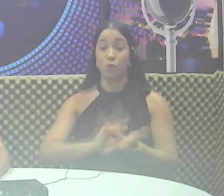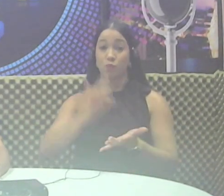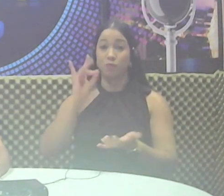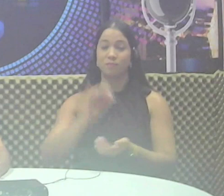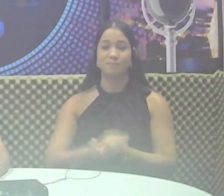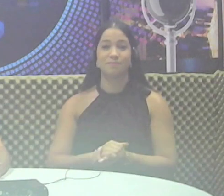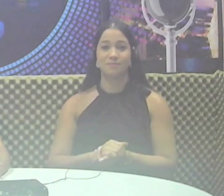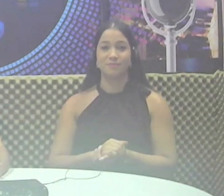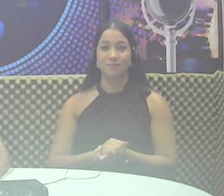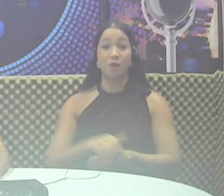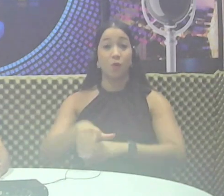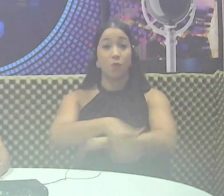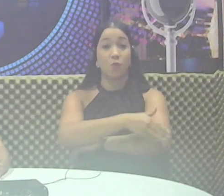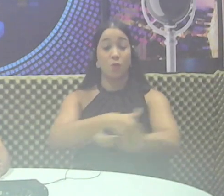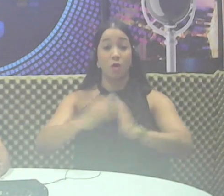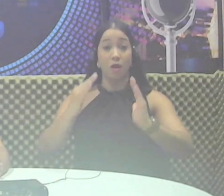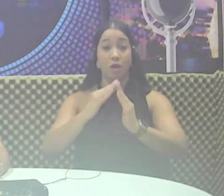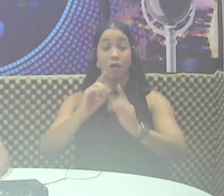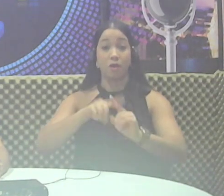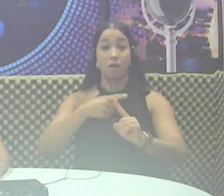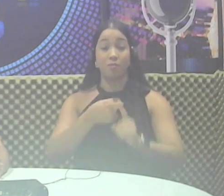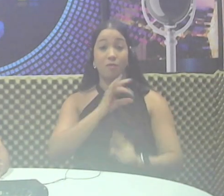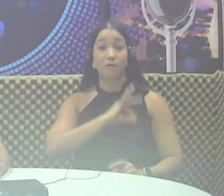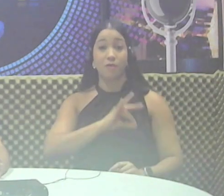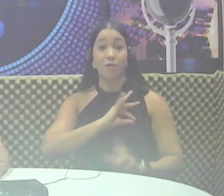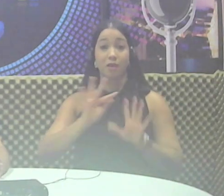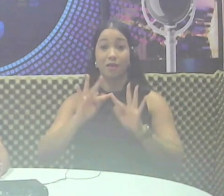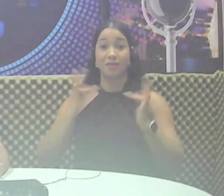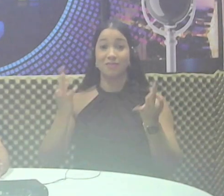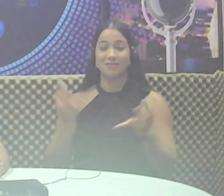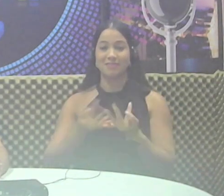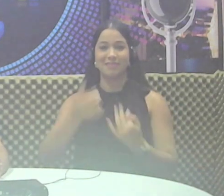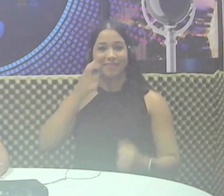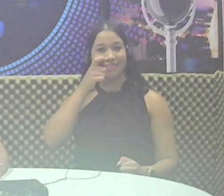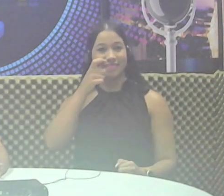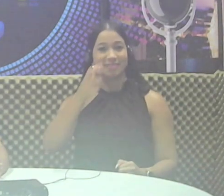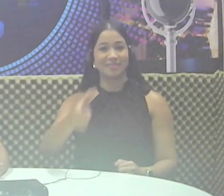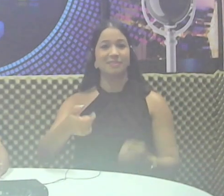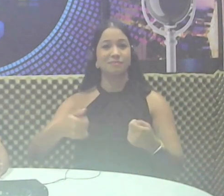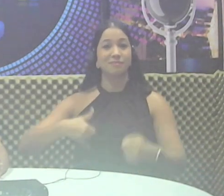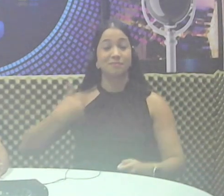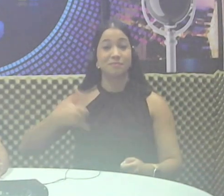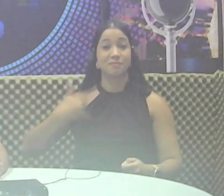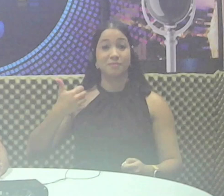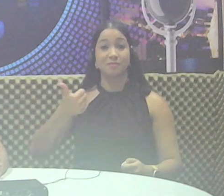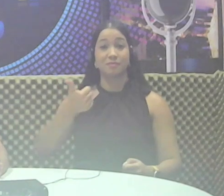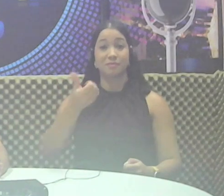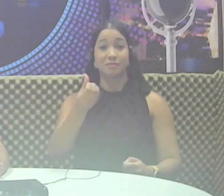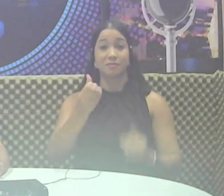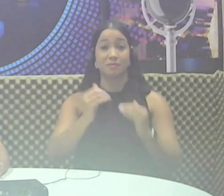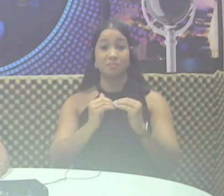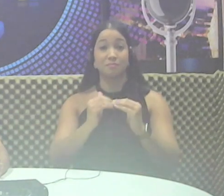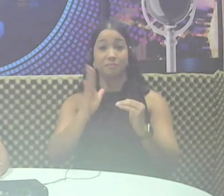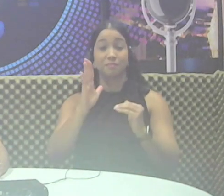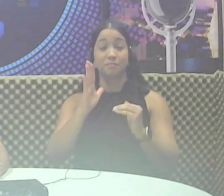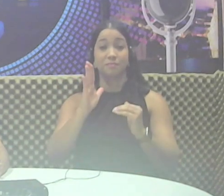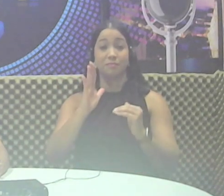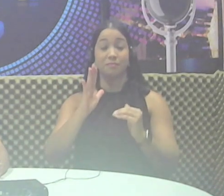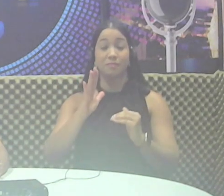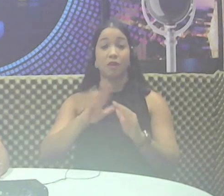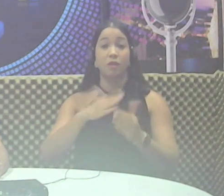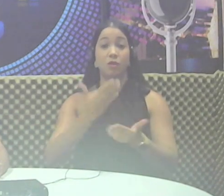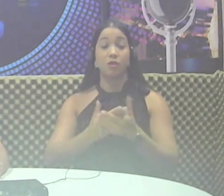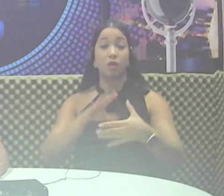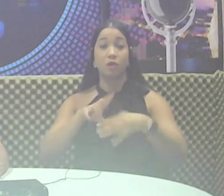de comprovante de endereço e renda familiar. Os interessados devem ter idade mínima de 16 anos, nível de